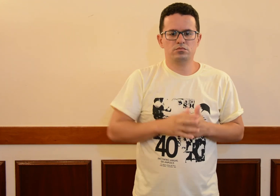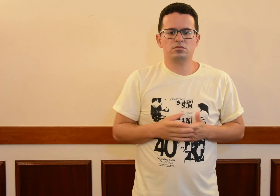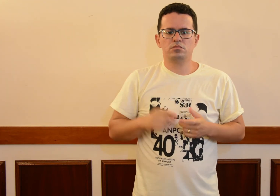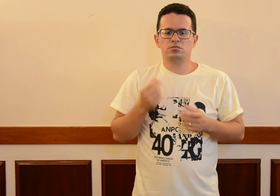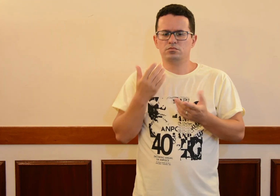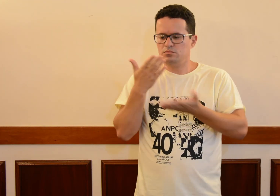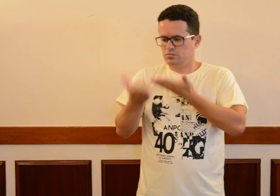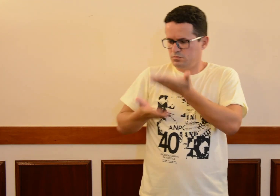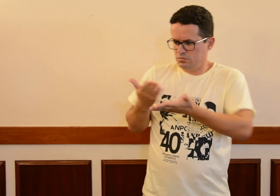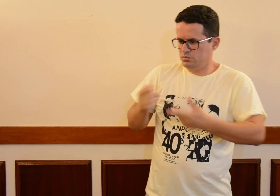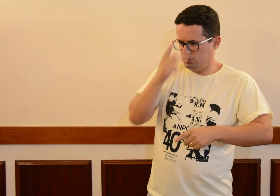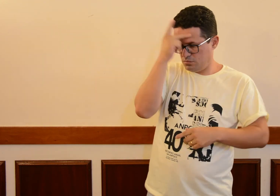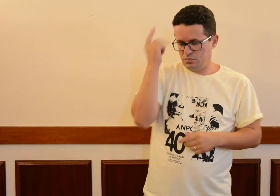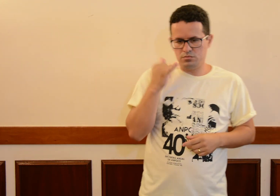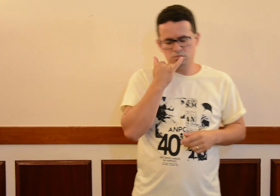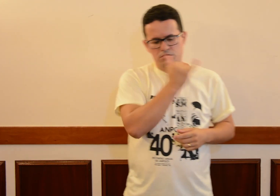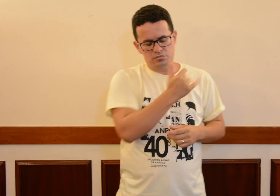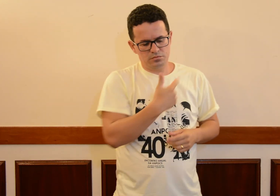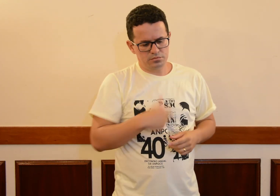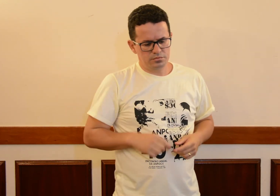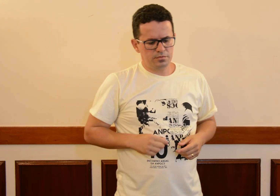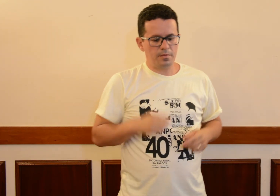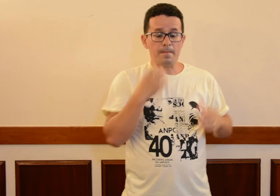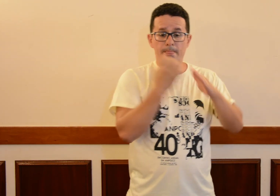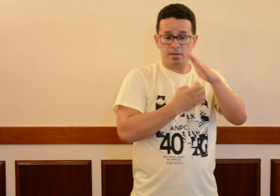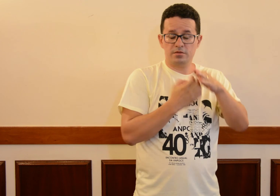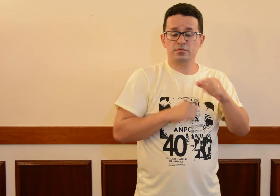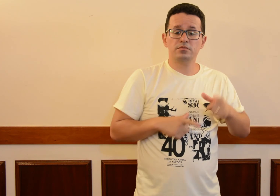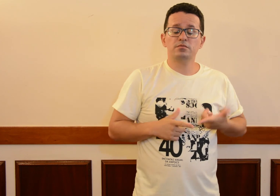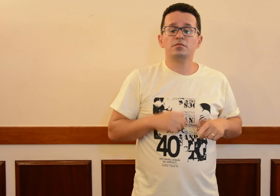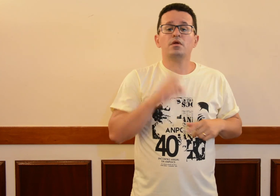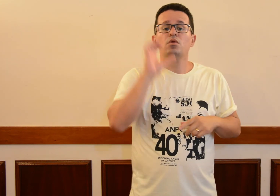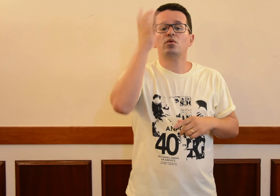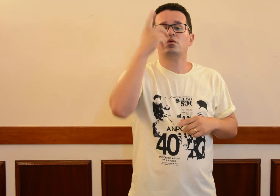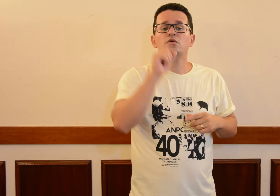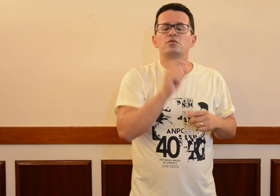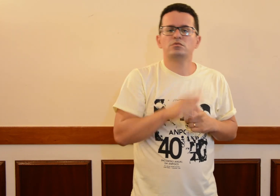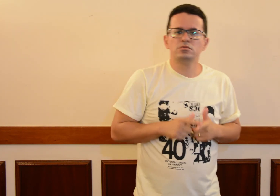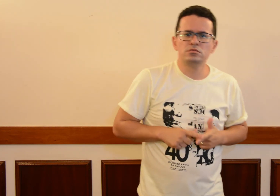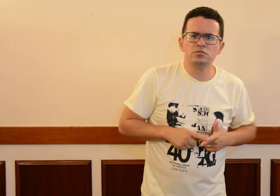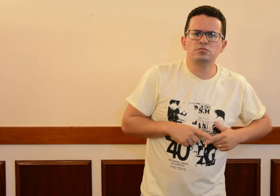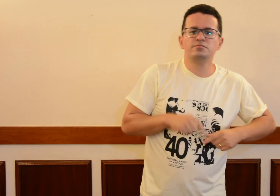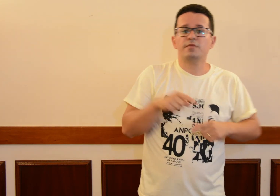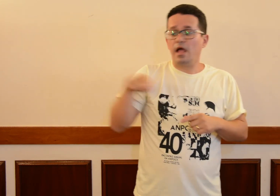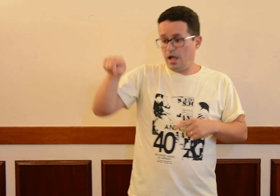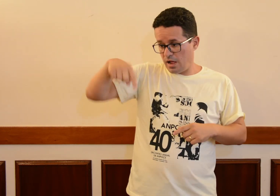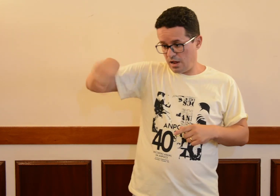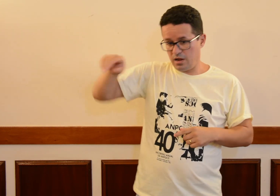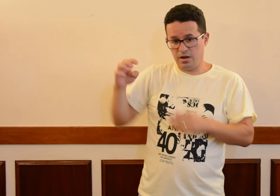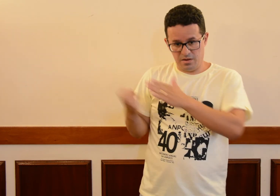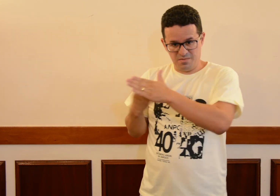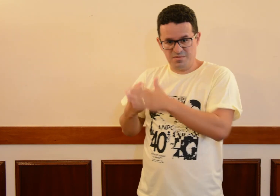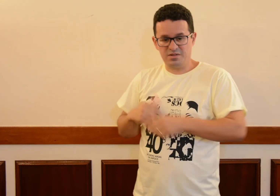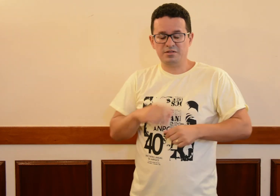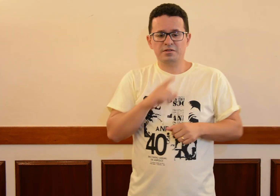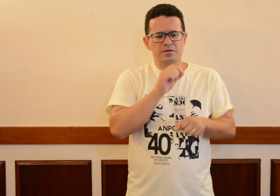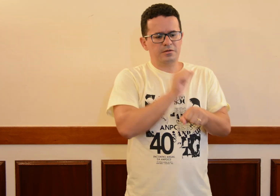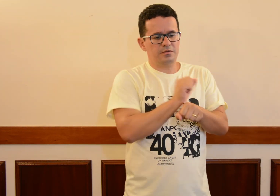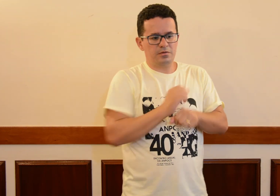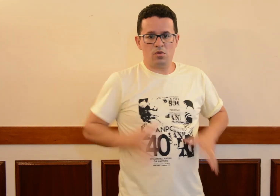pessoas me diz, nas empresas o que tem acontecido é que eles esperam, nunca vão esperar que um cadeirante levante depois de